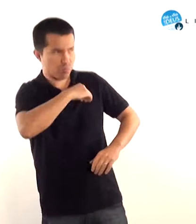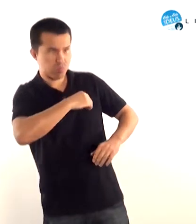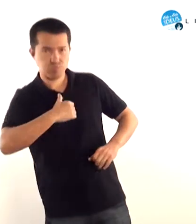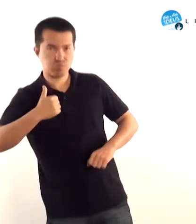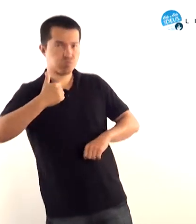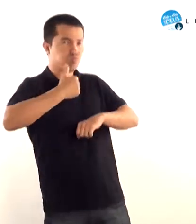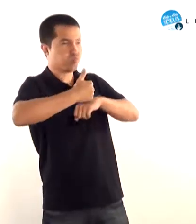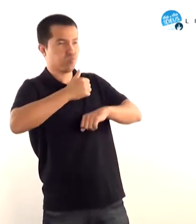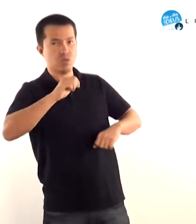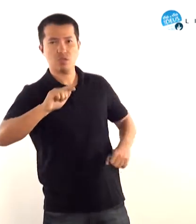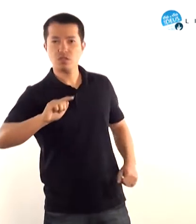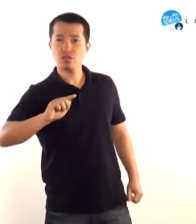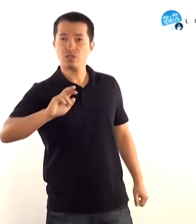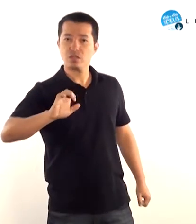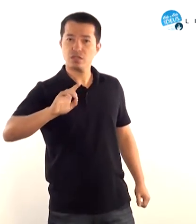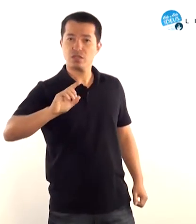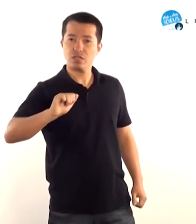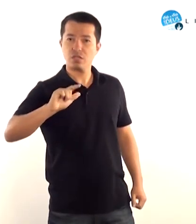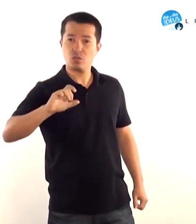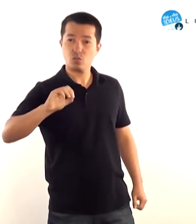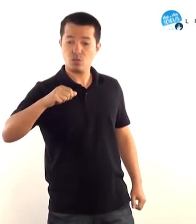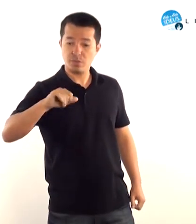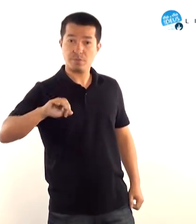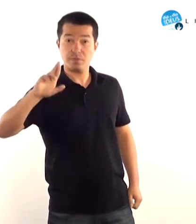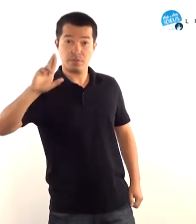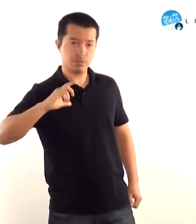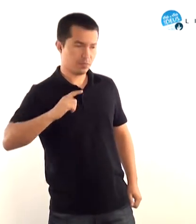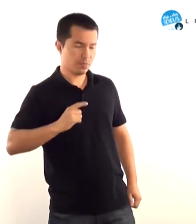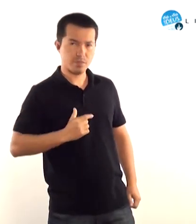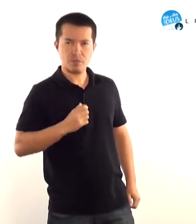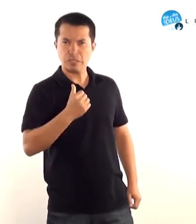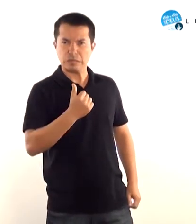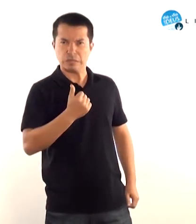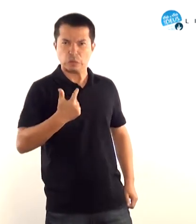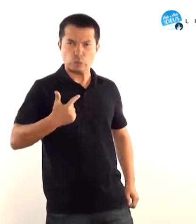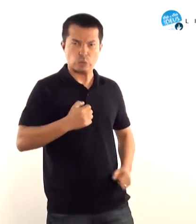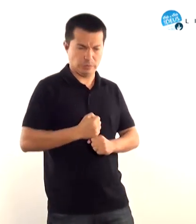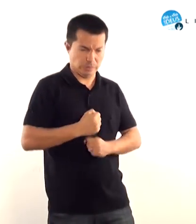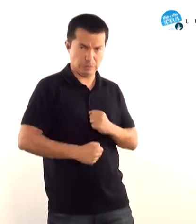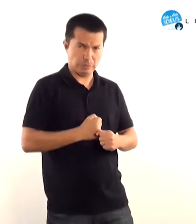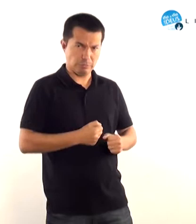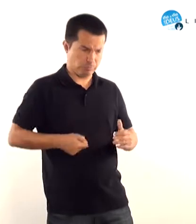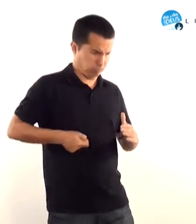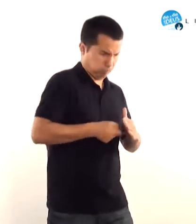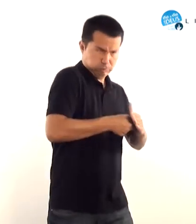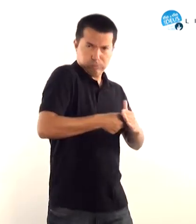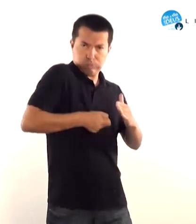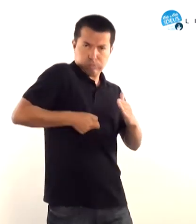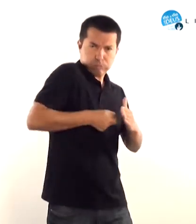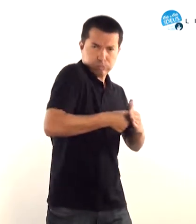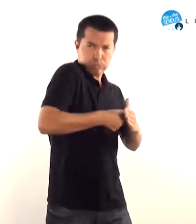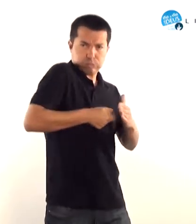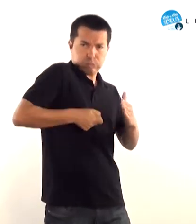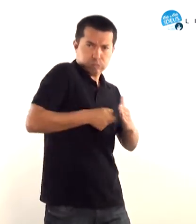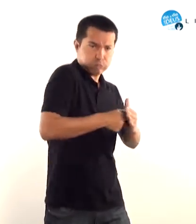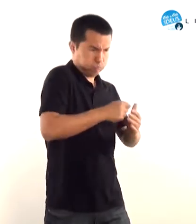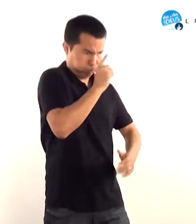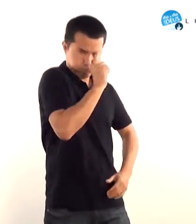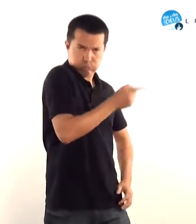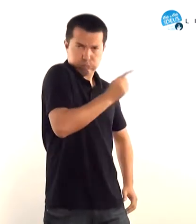Quedarlaomer os havia dominado por 12 anos, mas no 13º ano eles se revoltaram